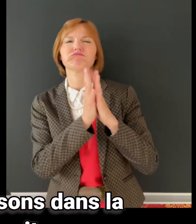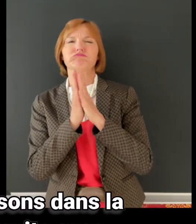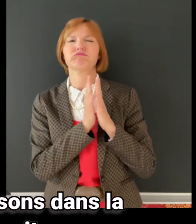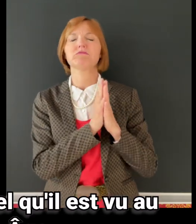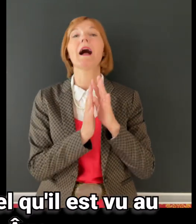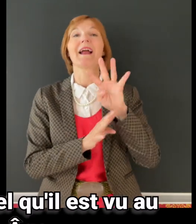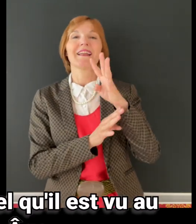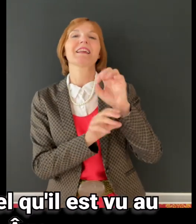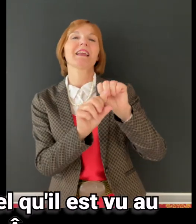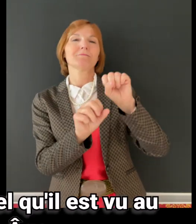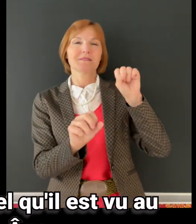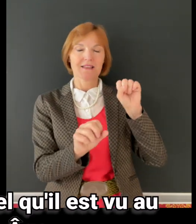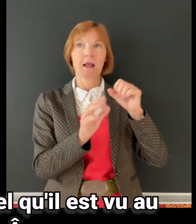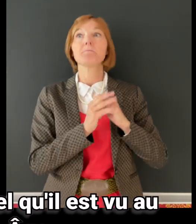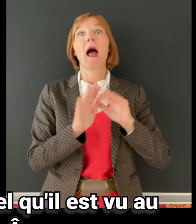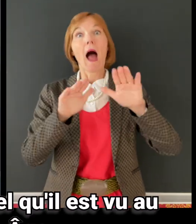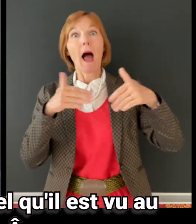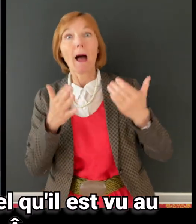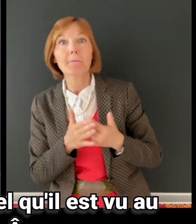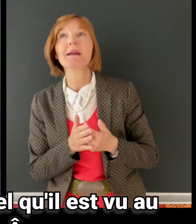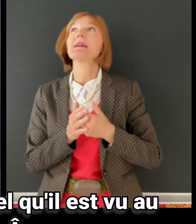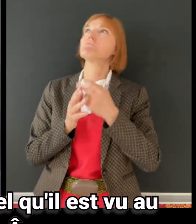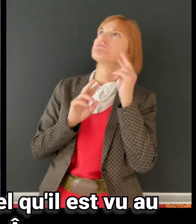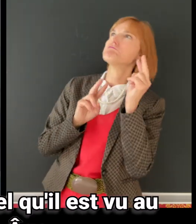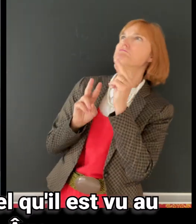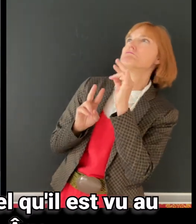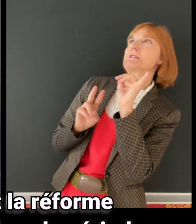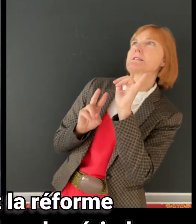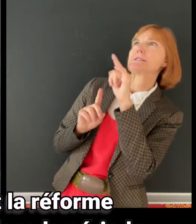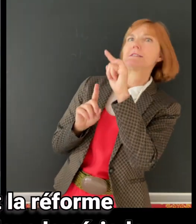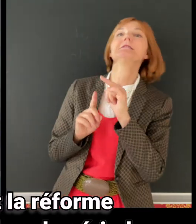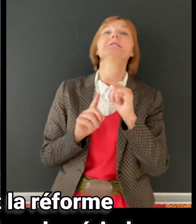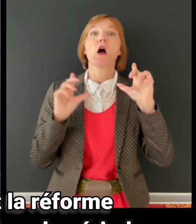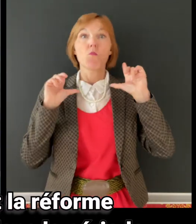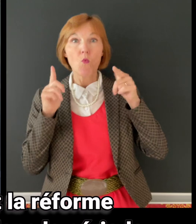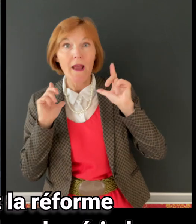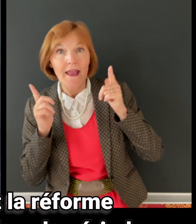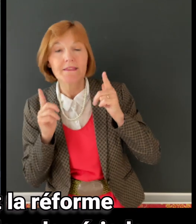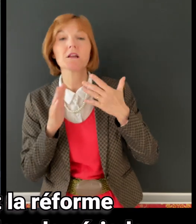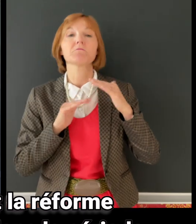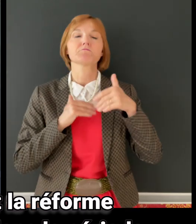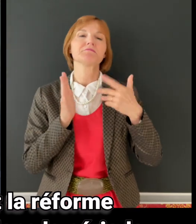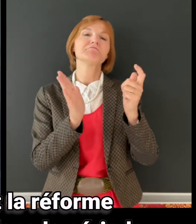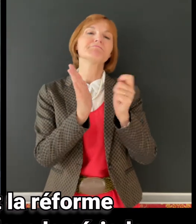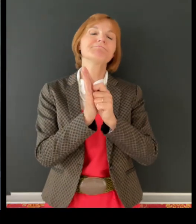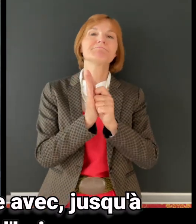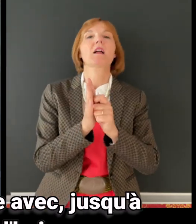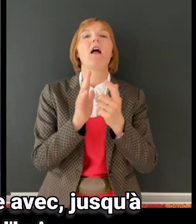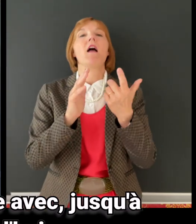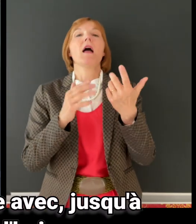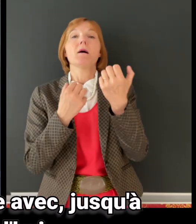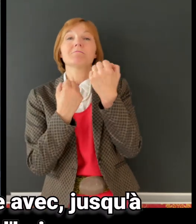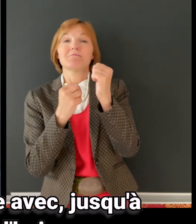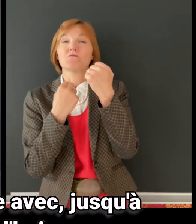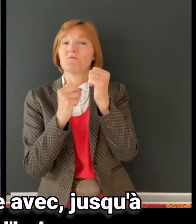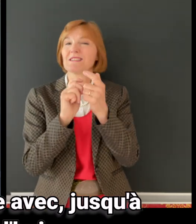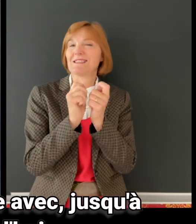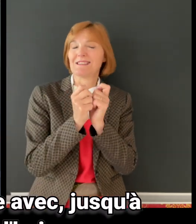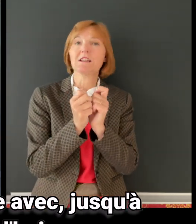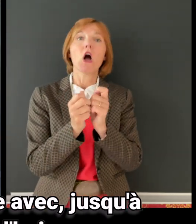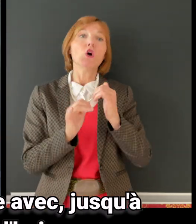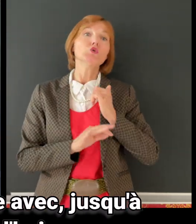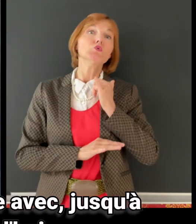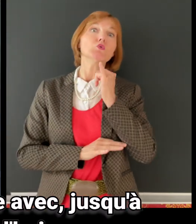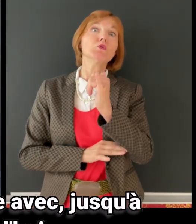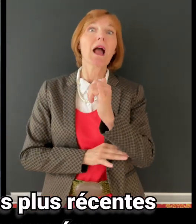avec le Jésus-Christ tel qu'il est vu au Moyen-Âge, puis pendant la réforme protestante et dans la période la plus moderne avec,